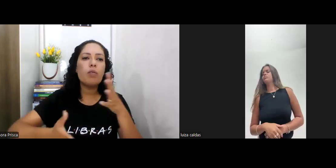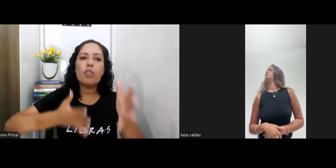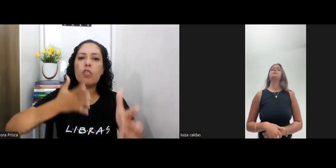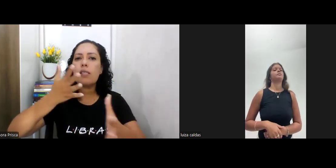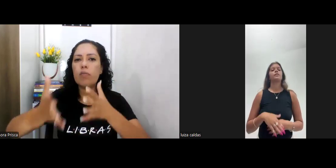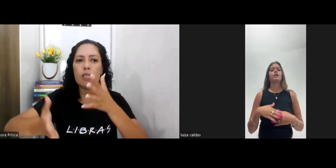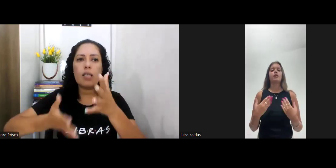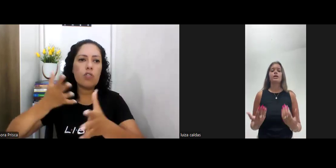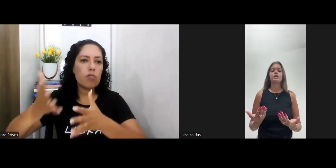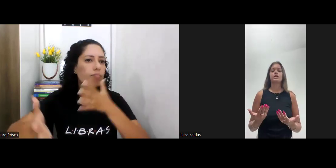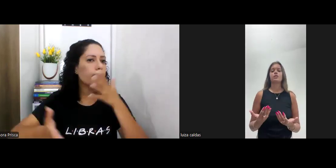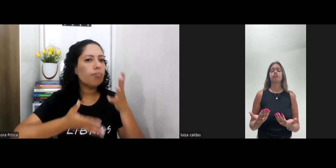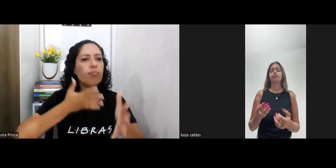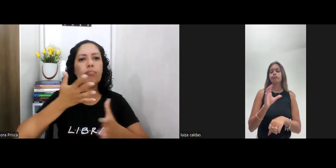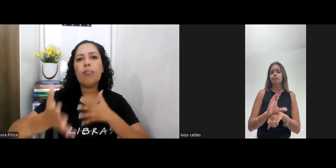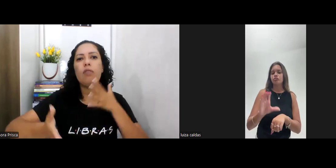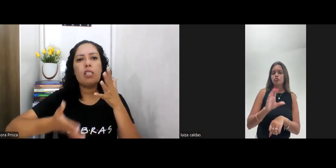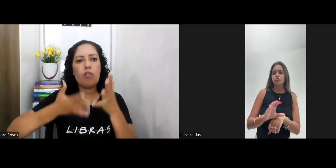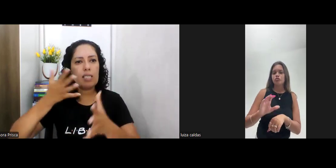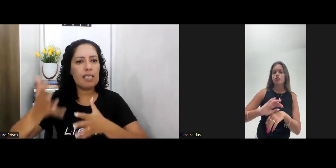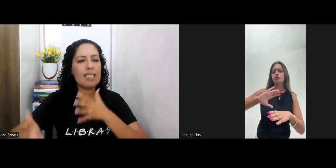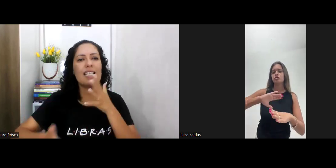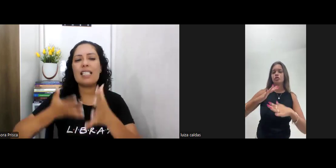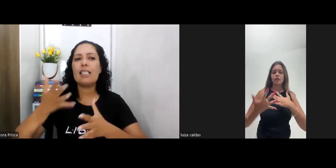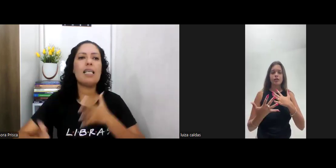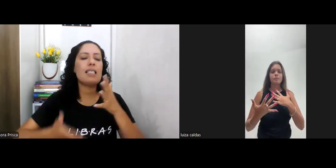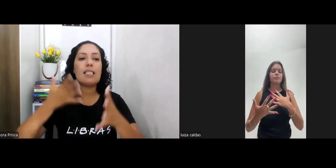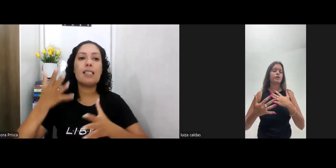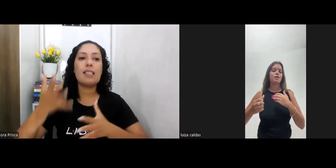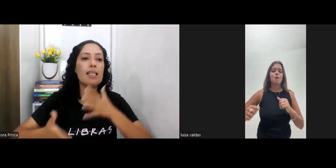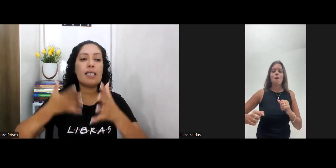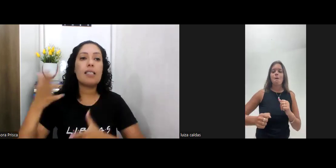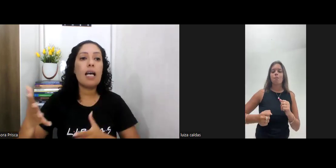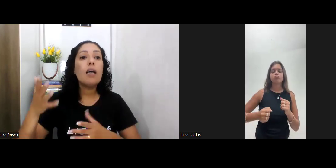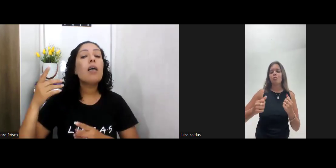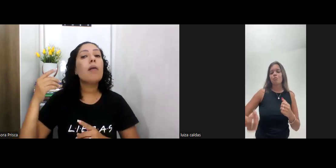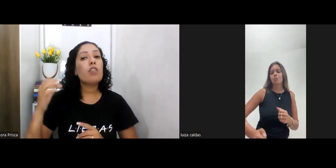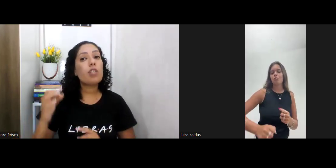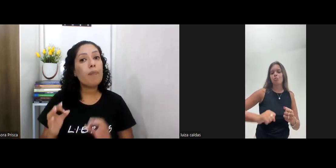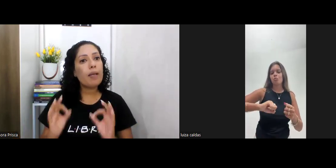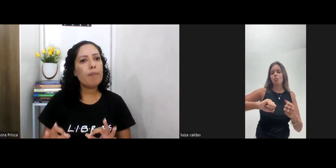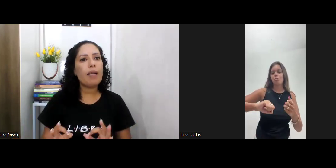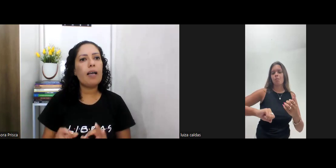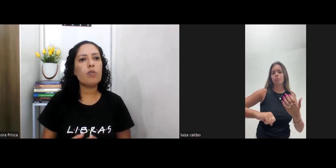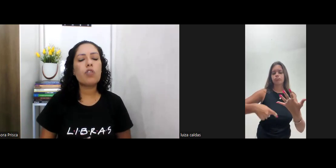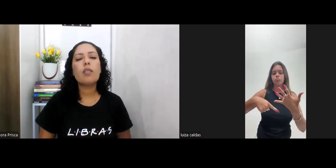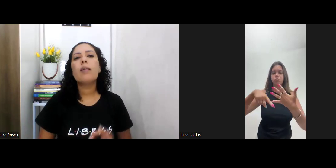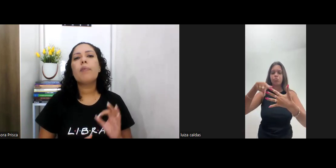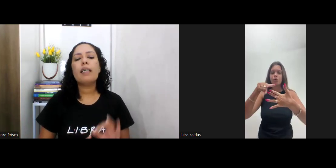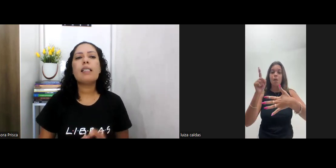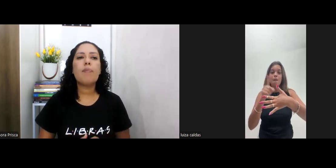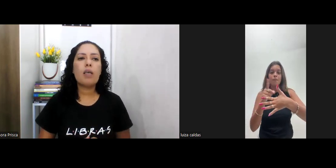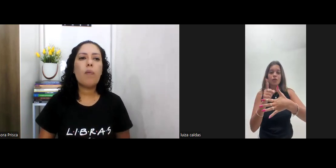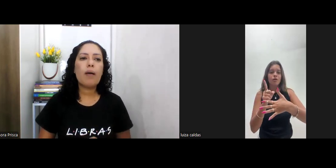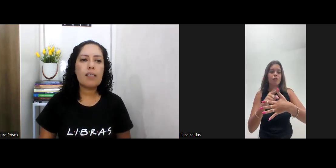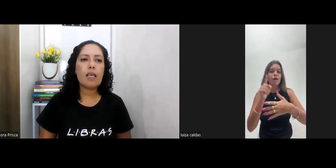o protagonista são vocês. Vocês vão sinalizar, sinalizar, sinalizar, sinalizar, para estarem preparados